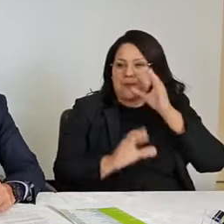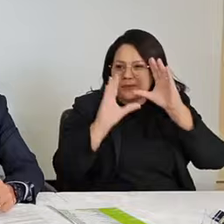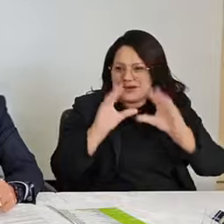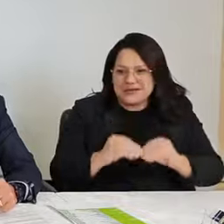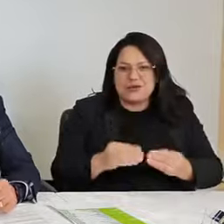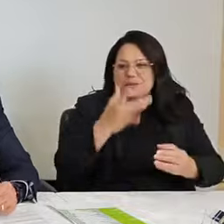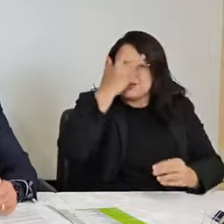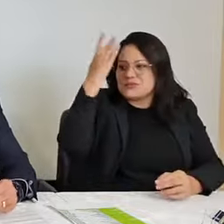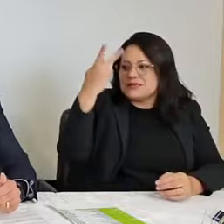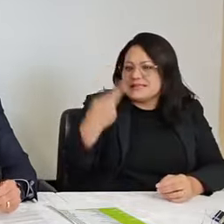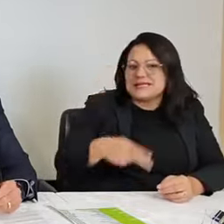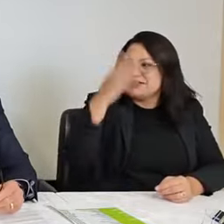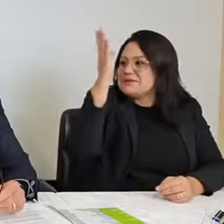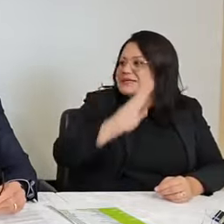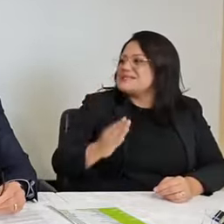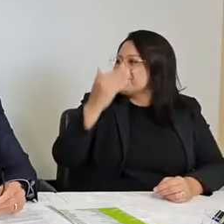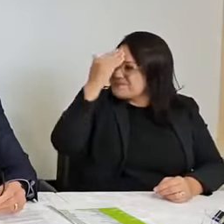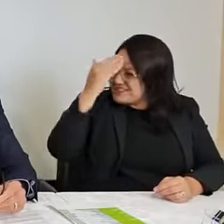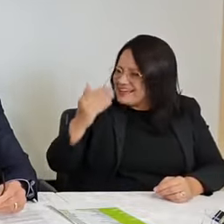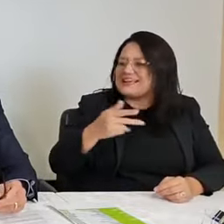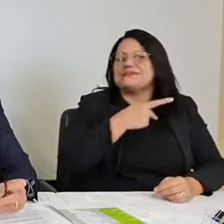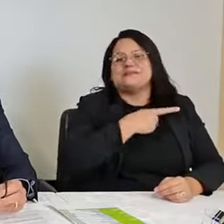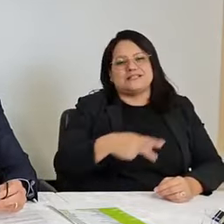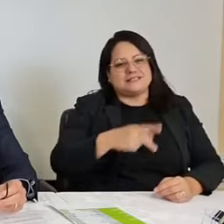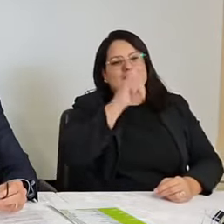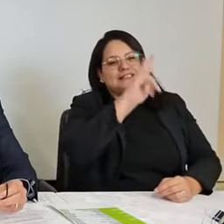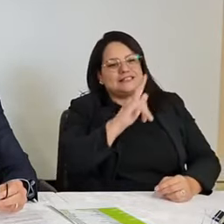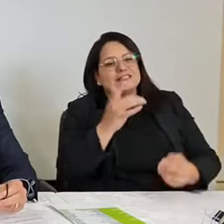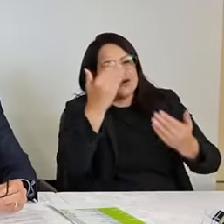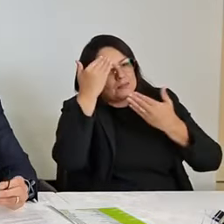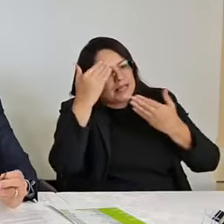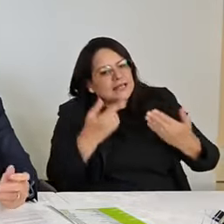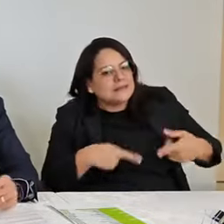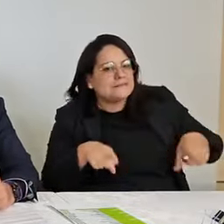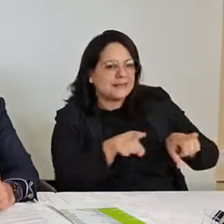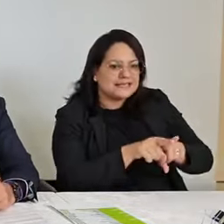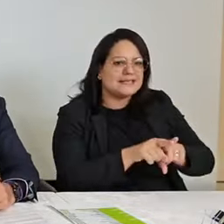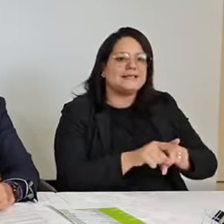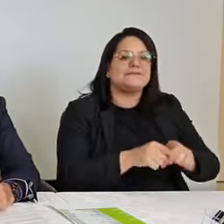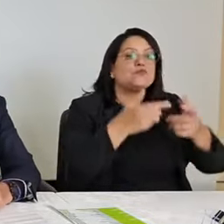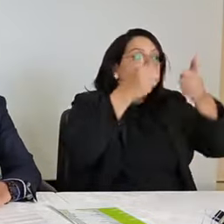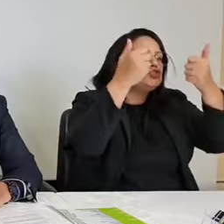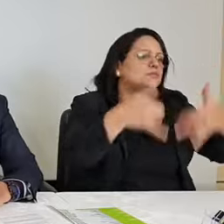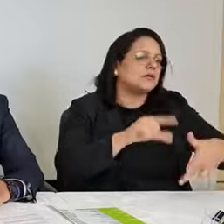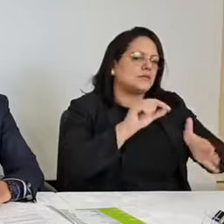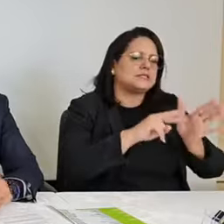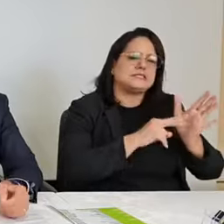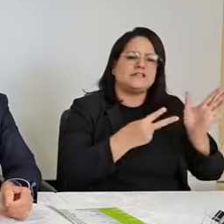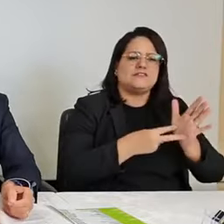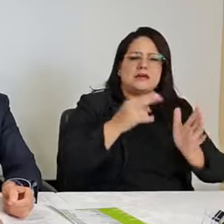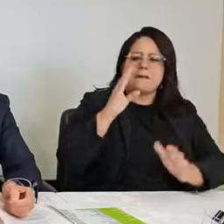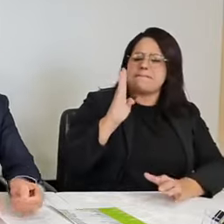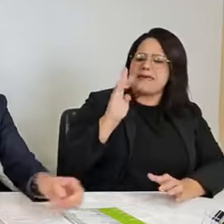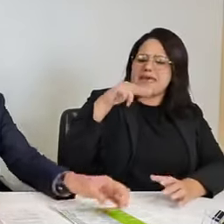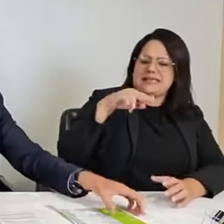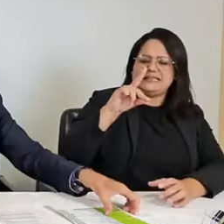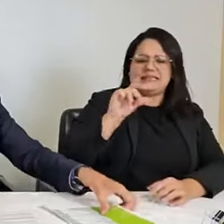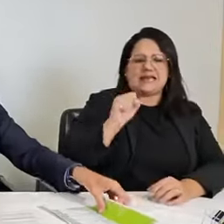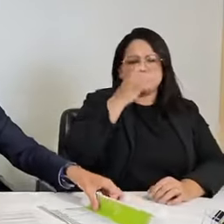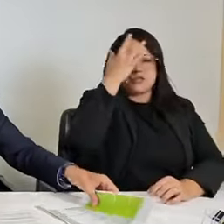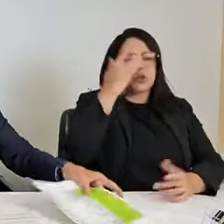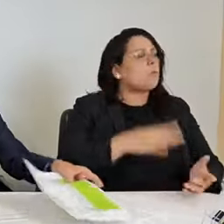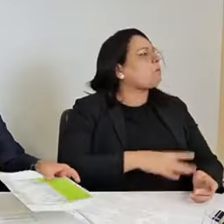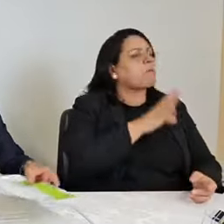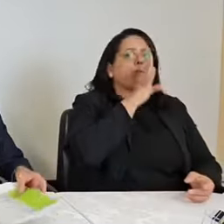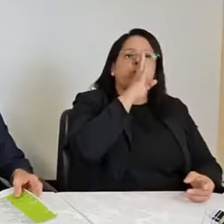assistindo. Obrigado, presidente, pelo convite, Elisângela. Obrigado aí pela parceria. Vou explicar o que é o BNDES. As pessoas andam na rua, presidente,